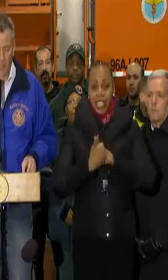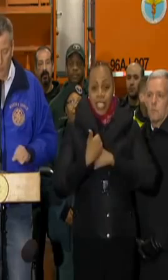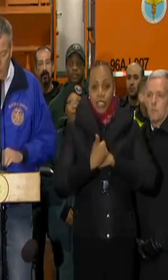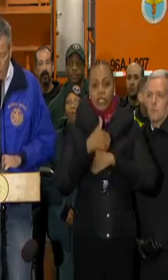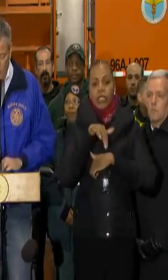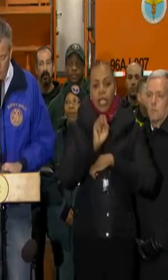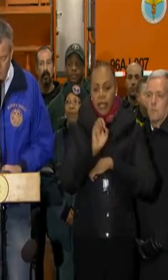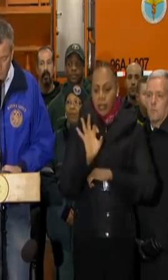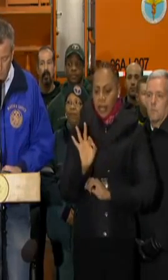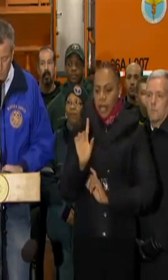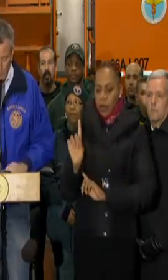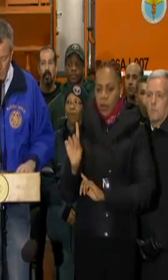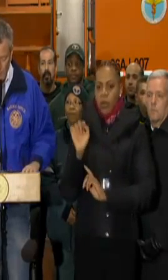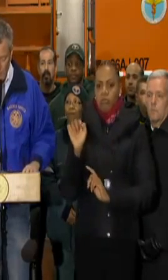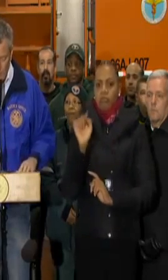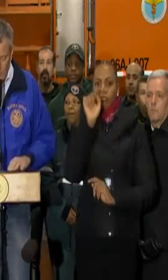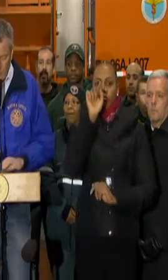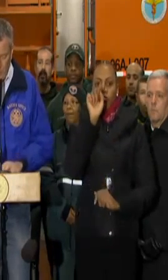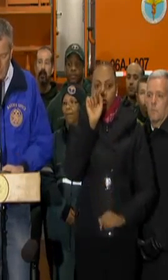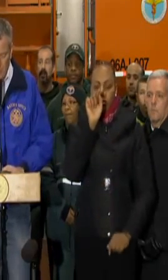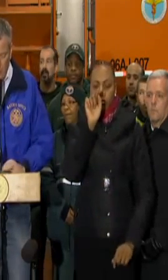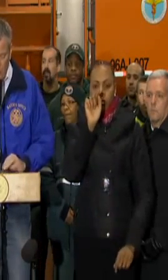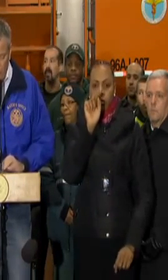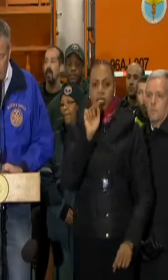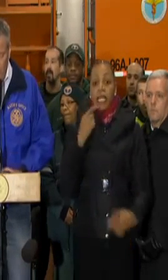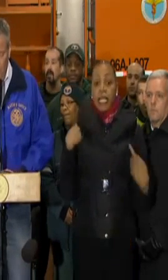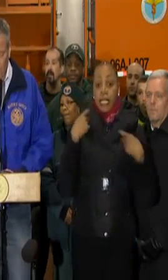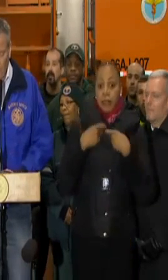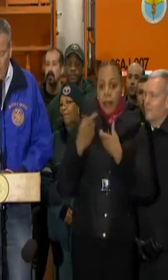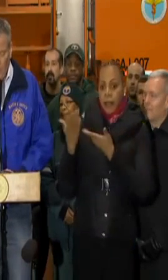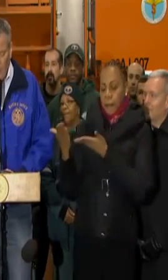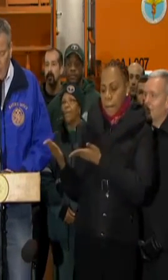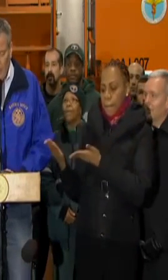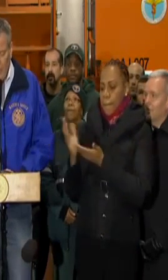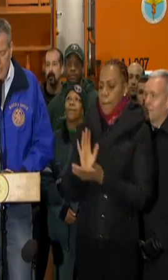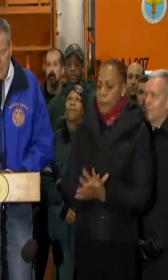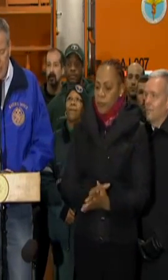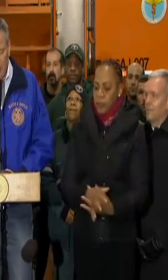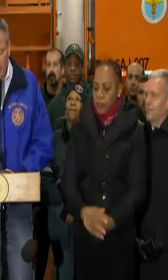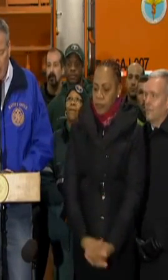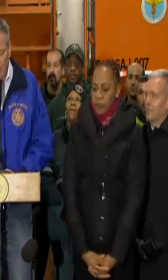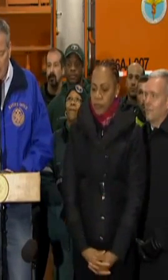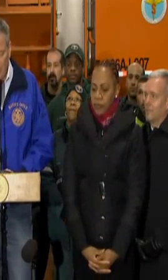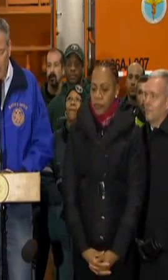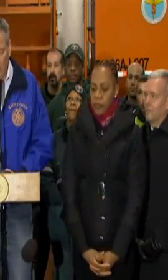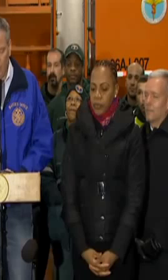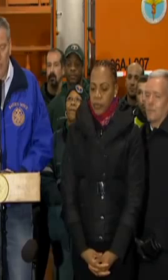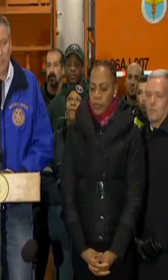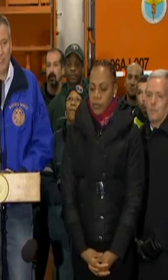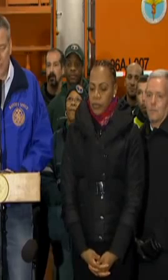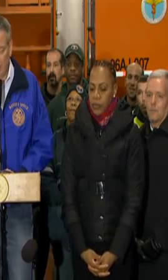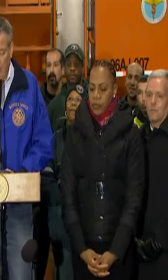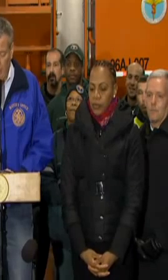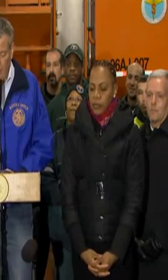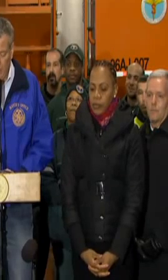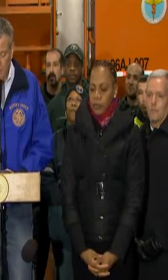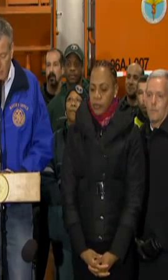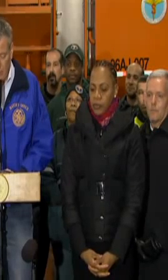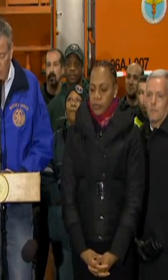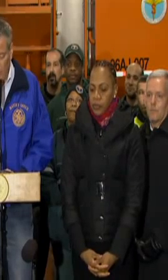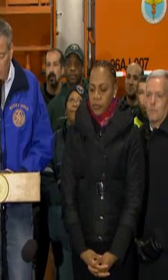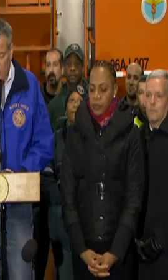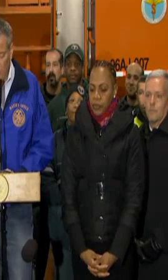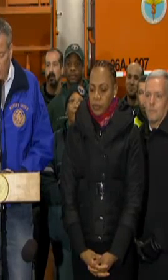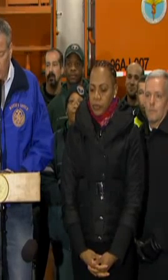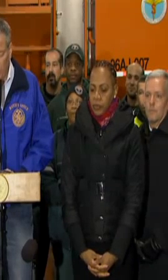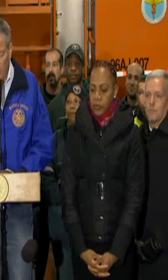use 911. En español, esta ha sido y sigue